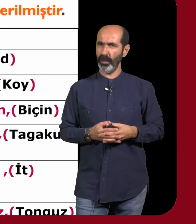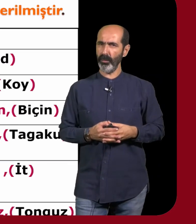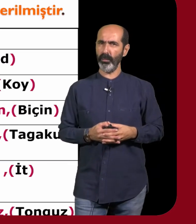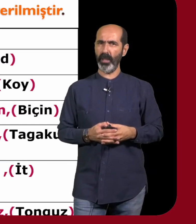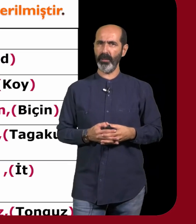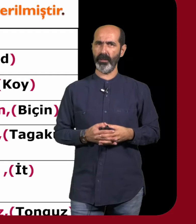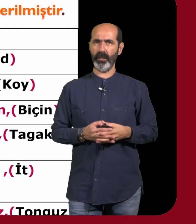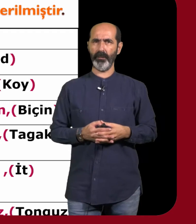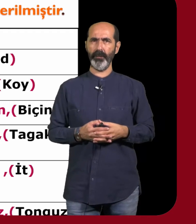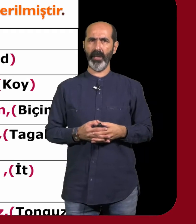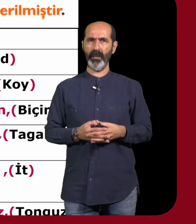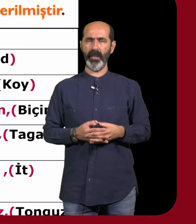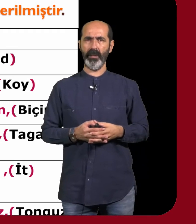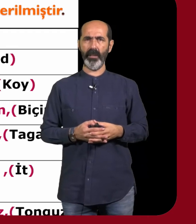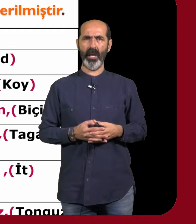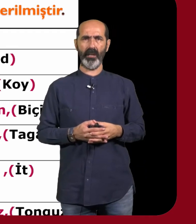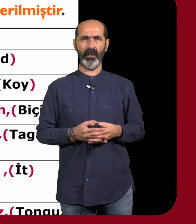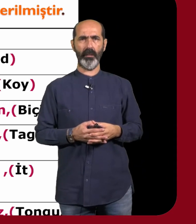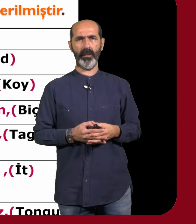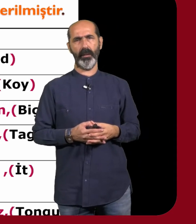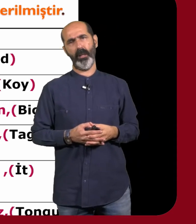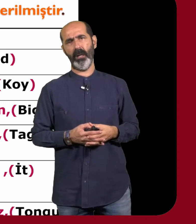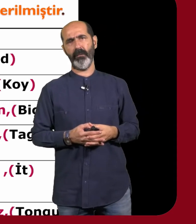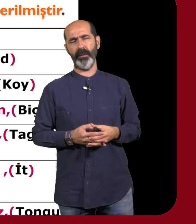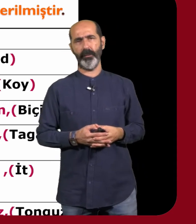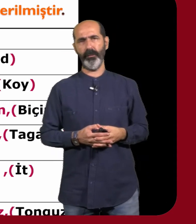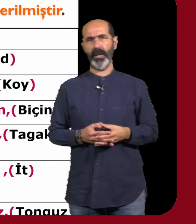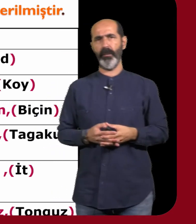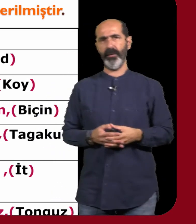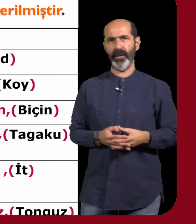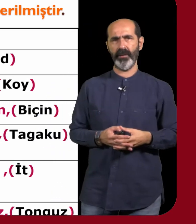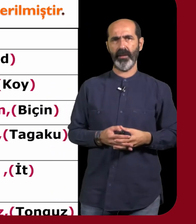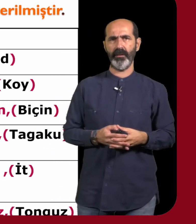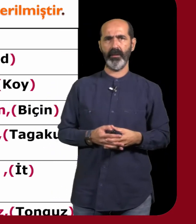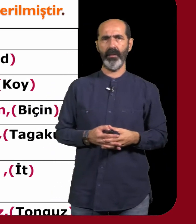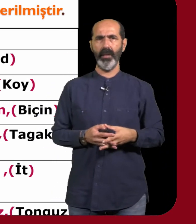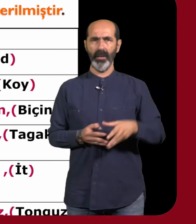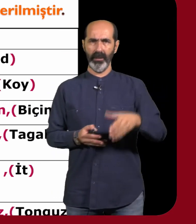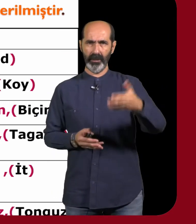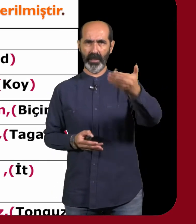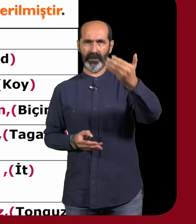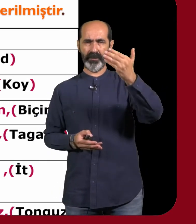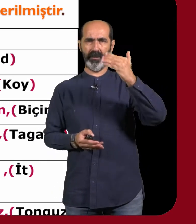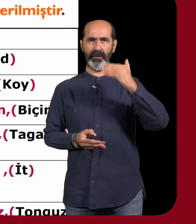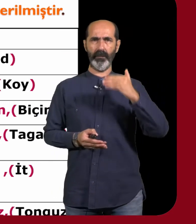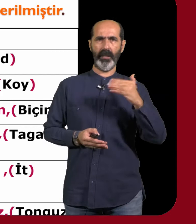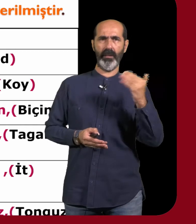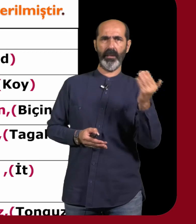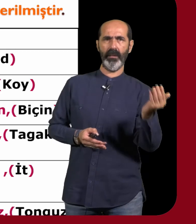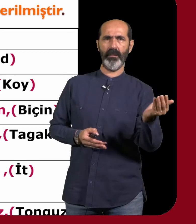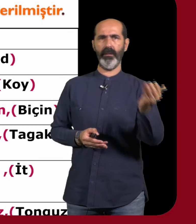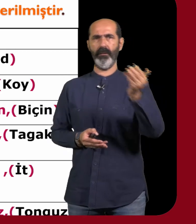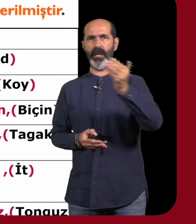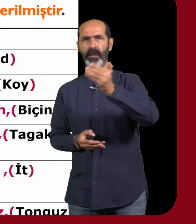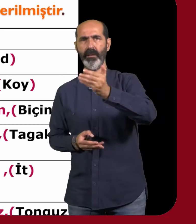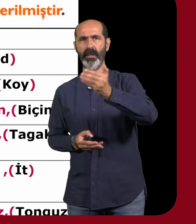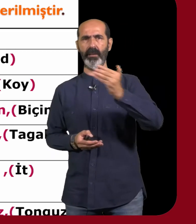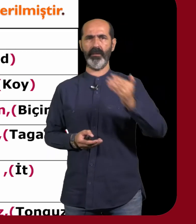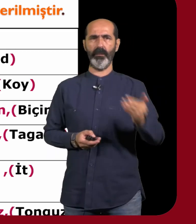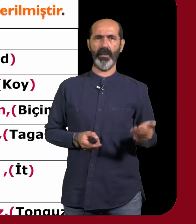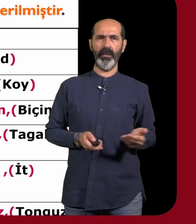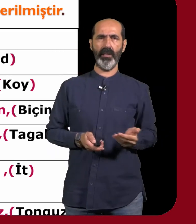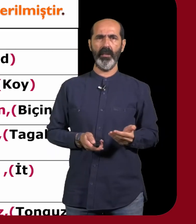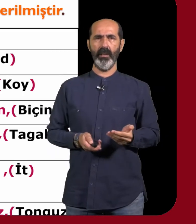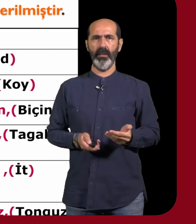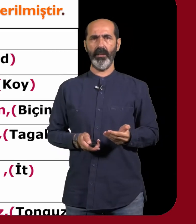Türkler'in kullandığı takvim de neydi her yıla bir hayvan ismi verilmesi esastır tabi eski isimlerini ve